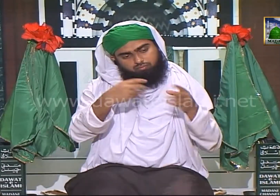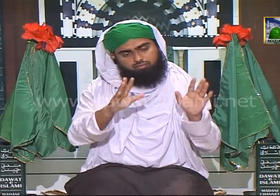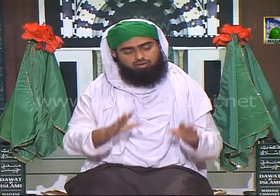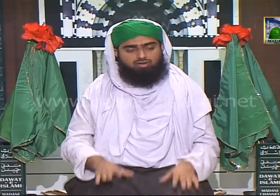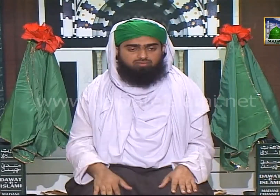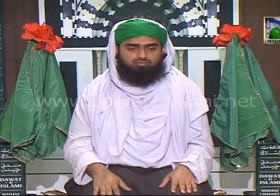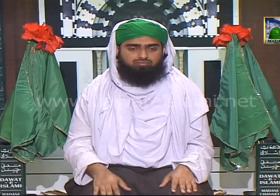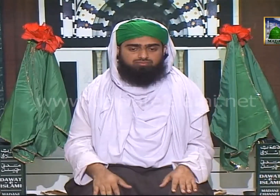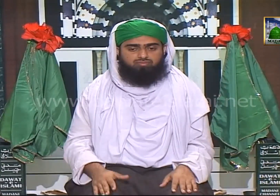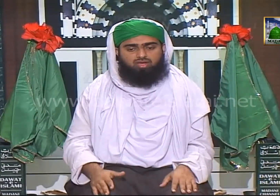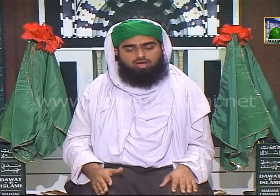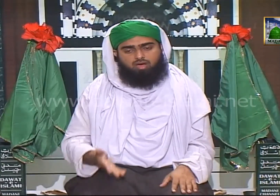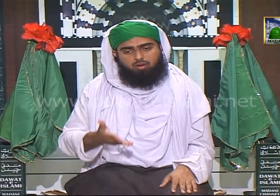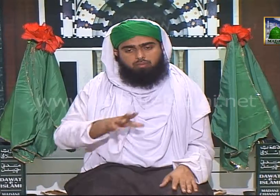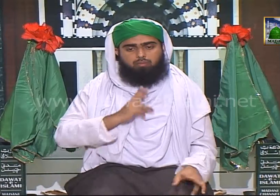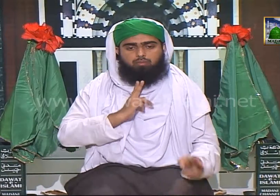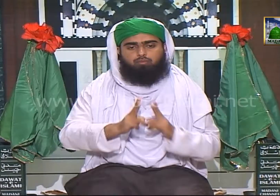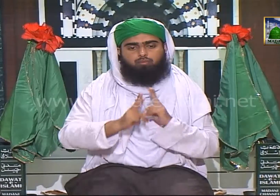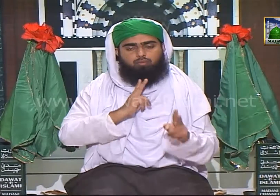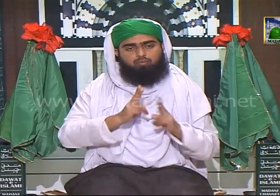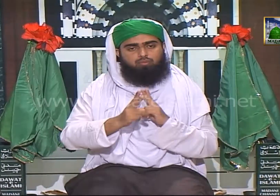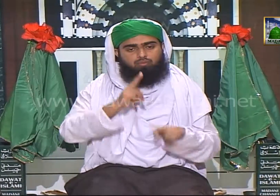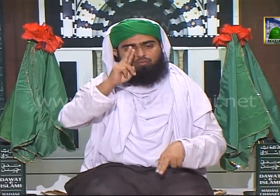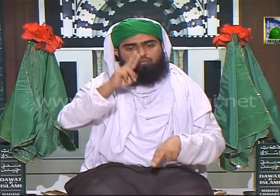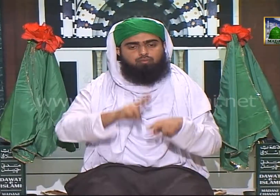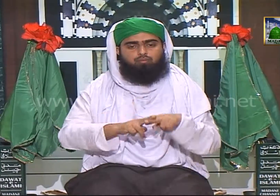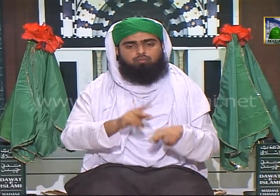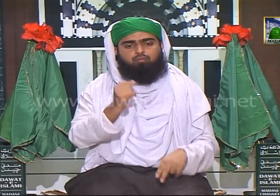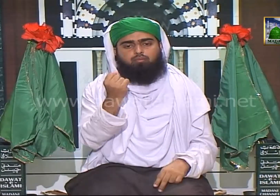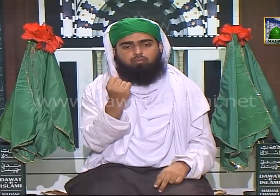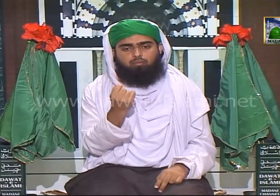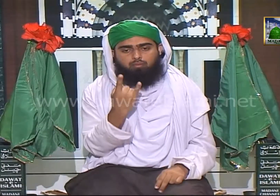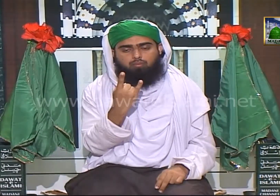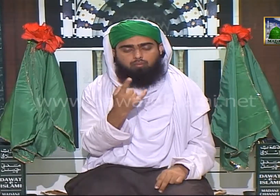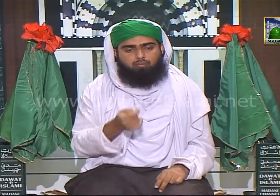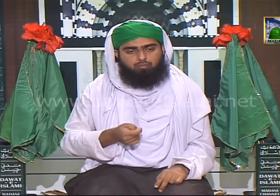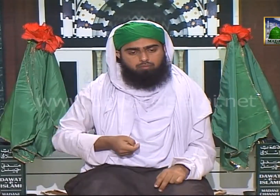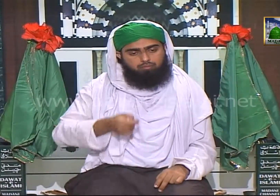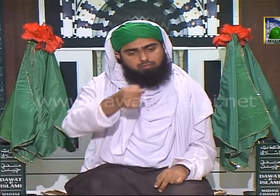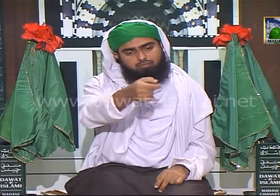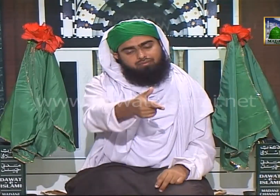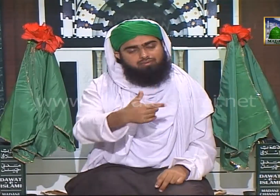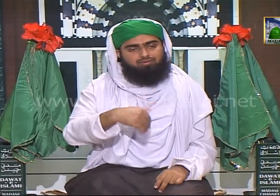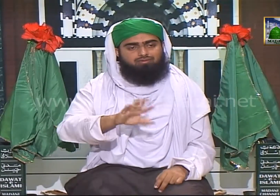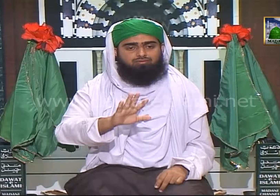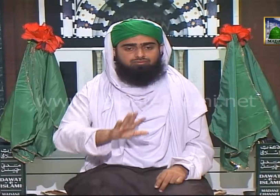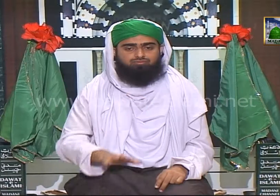کار وہ بارگیننگ آپ کریں گے تو 11 روپے تک بھی وہ اپنے 14.25 خرید کی چیز تھما دے گا. تو یہ ہوا چھوٹ,